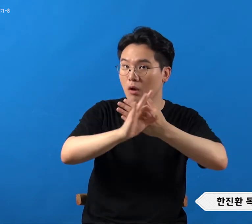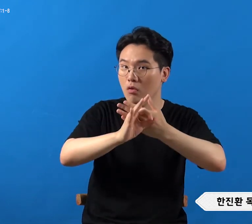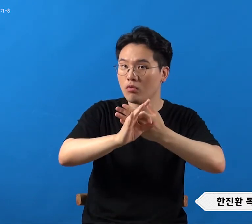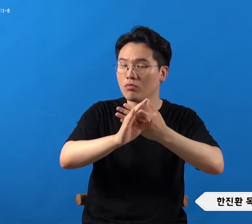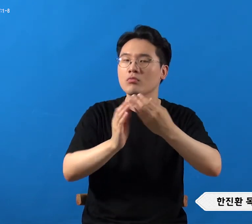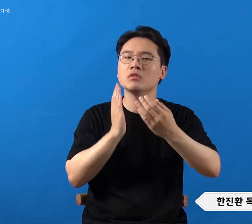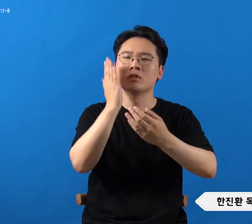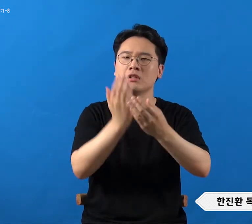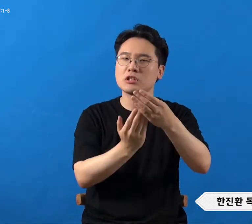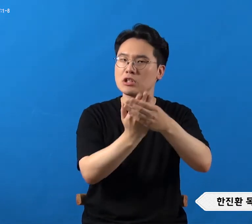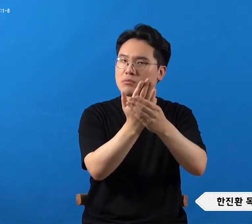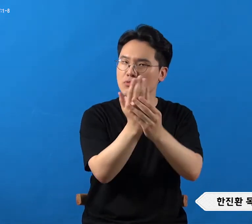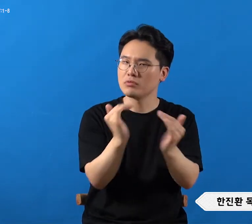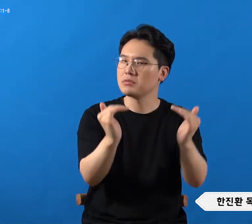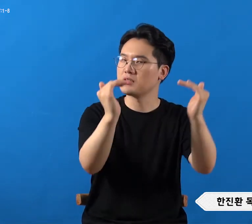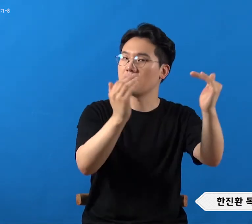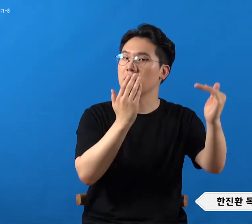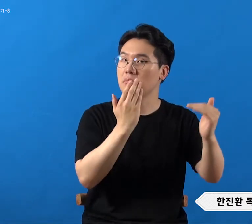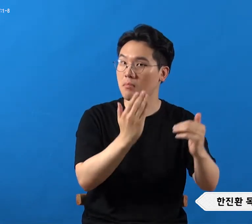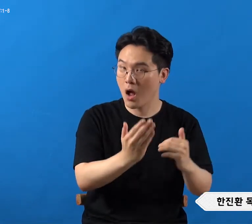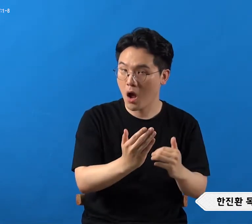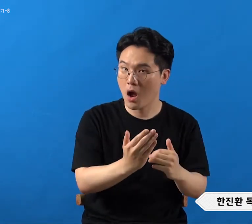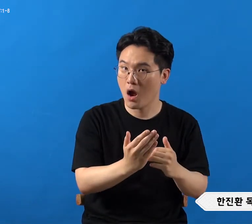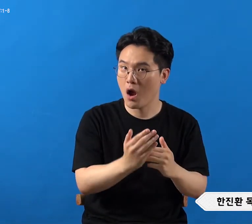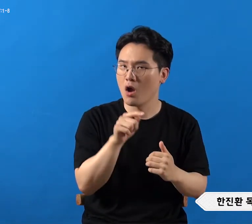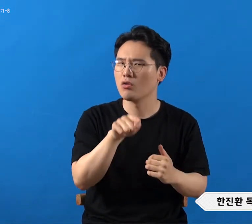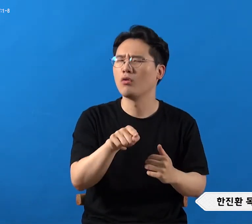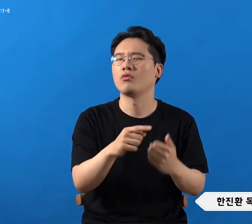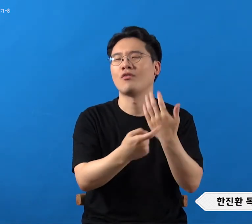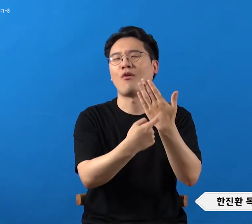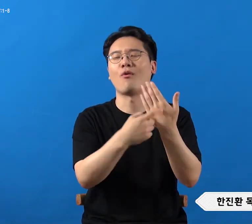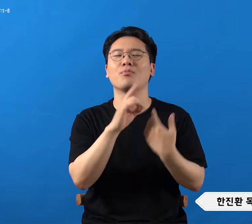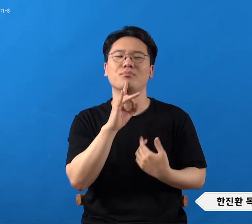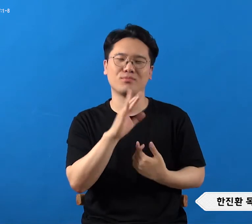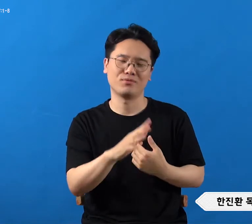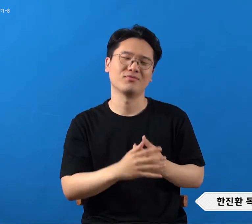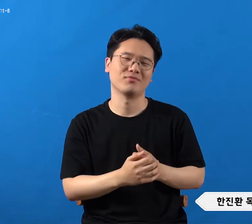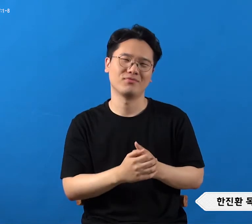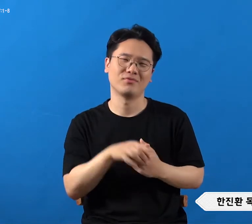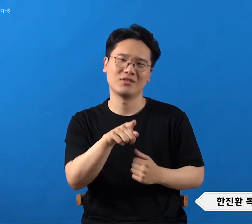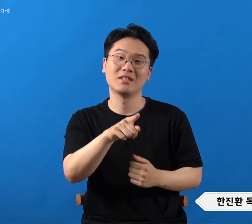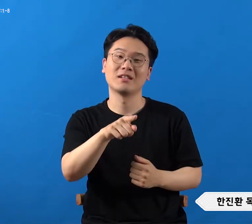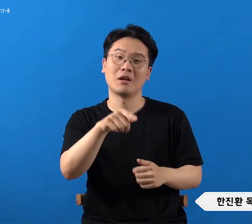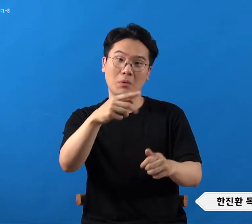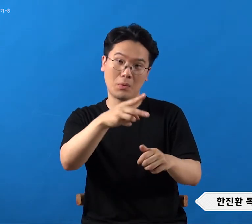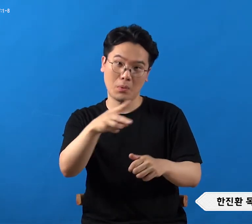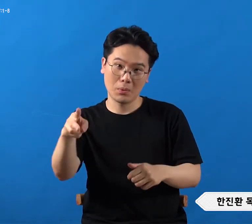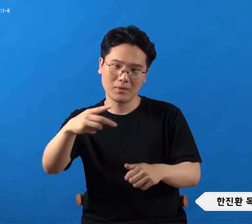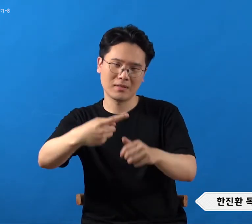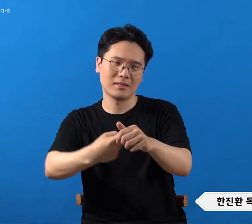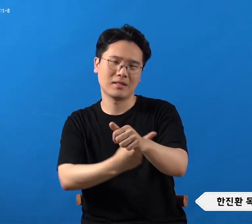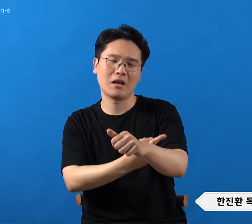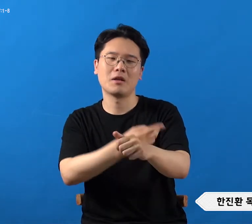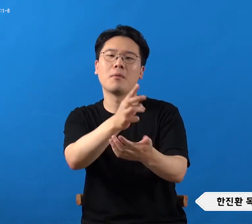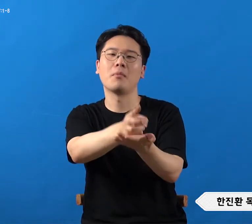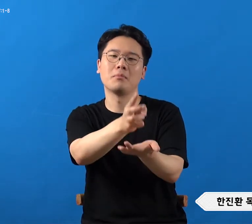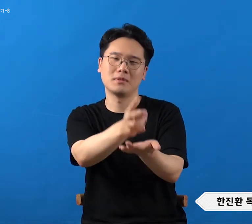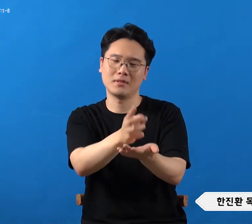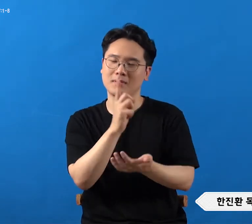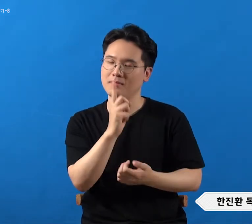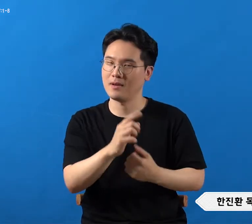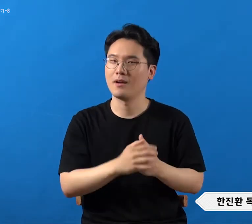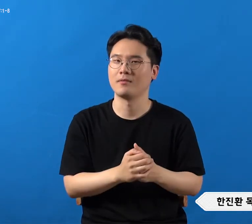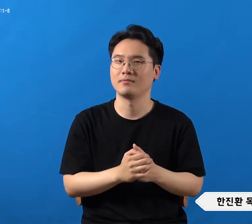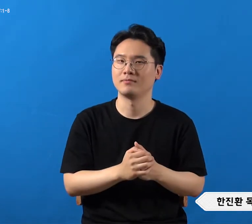자란다 하는 그 밖으로 보이는 현상을 말하는 것이 자연의 법칙이라는 것이지요.